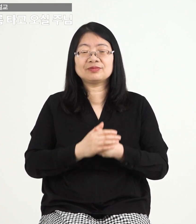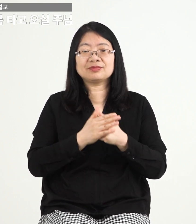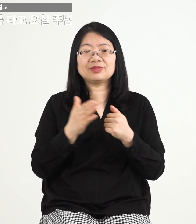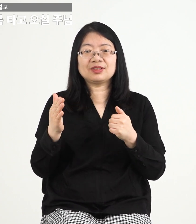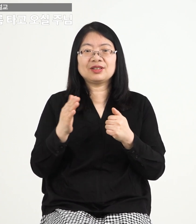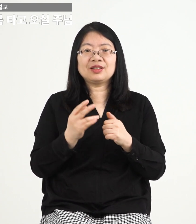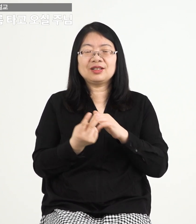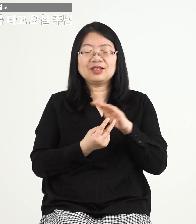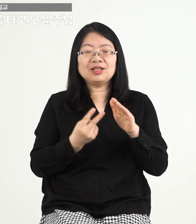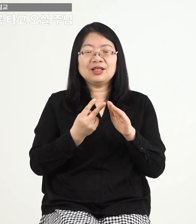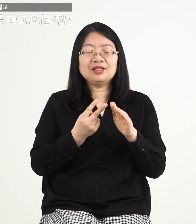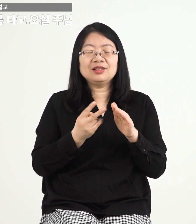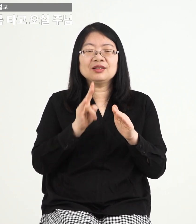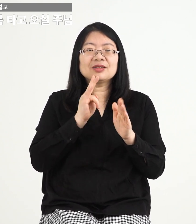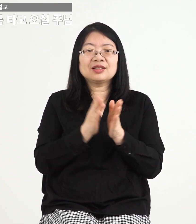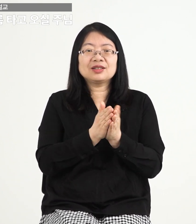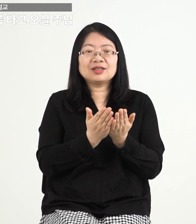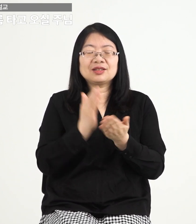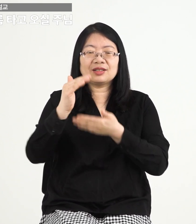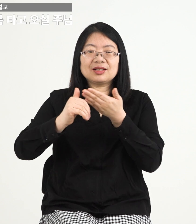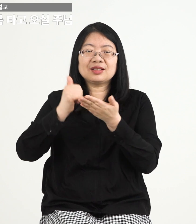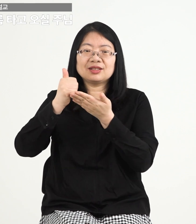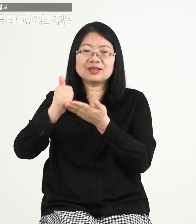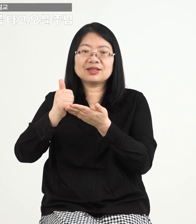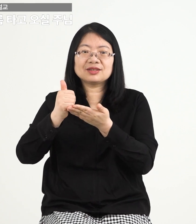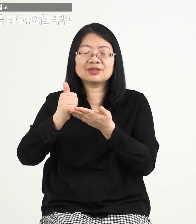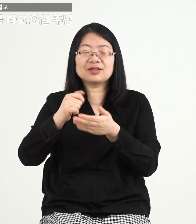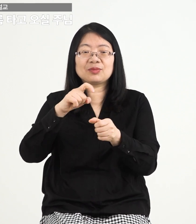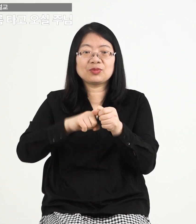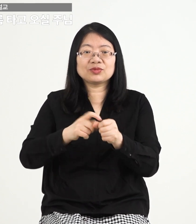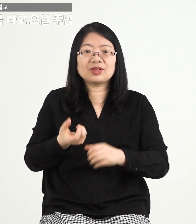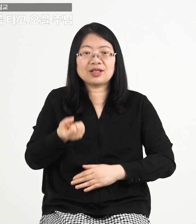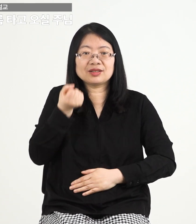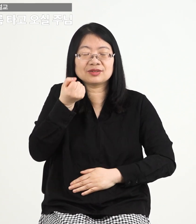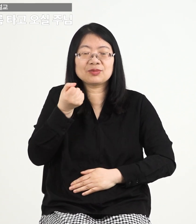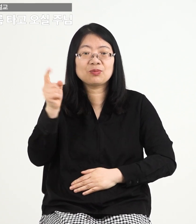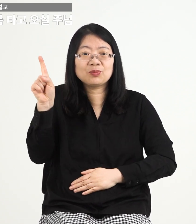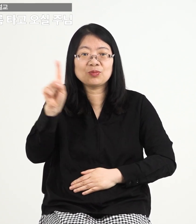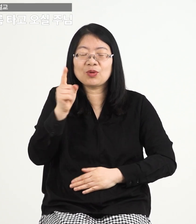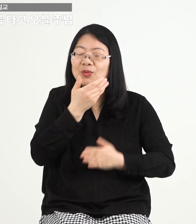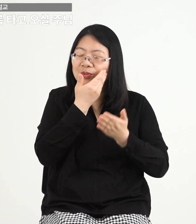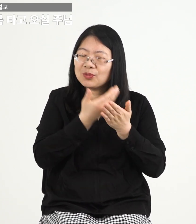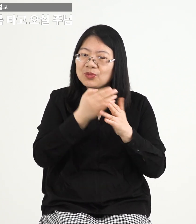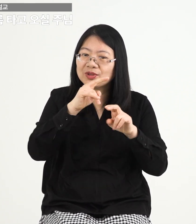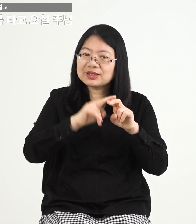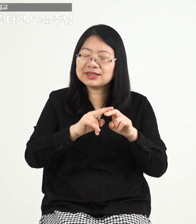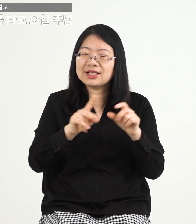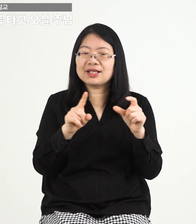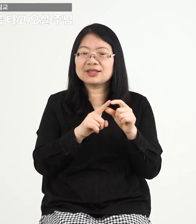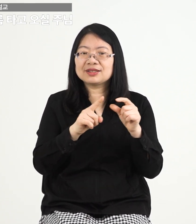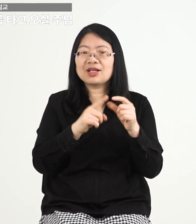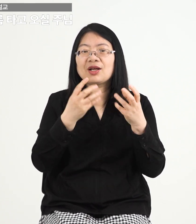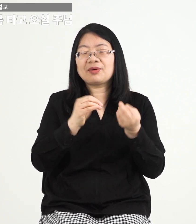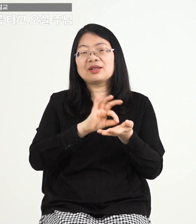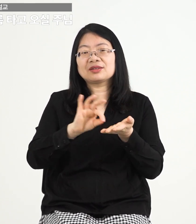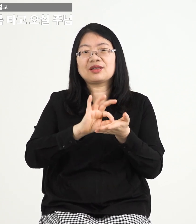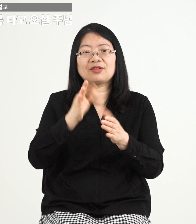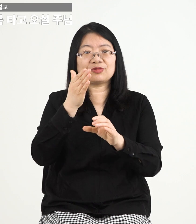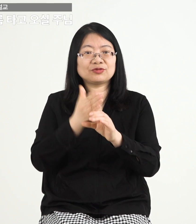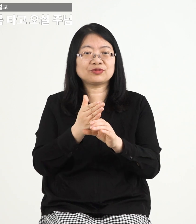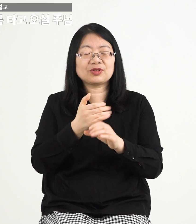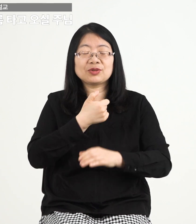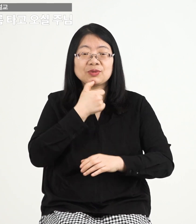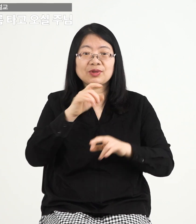그래서 요한계시록은 하나님께서 의도를 가지고 유독 보좌라는 개념을 많이 써요.